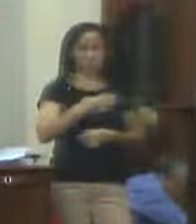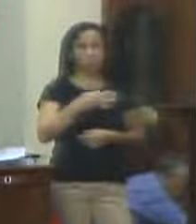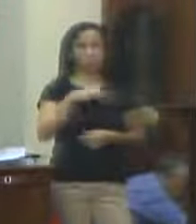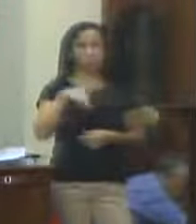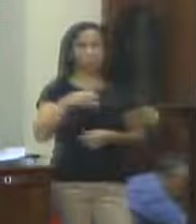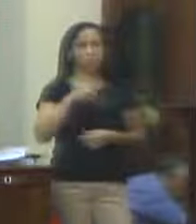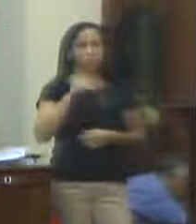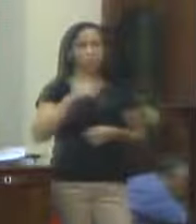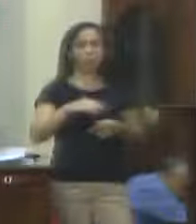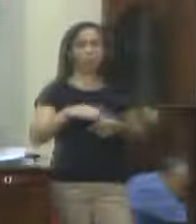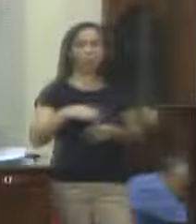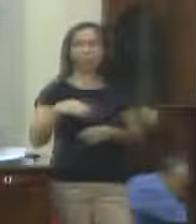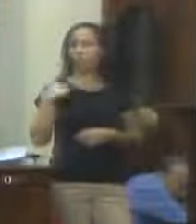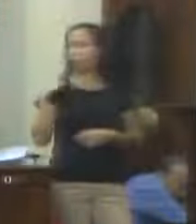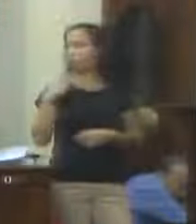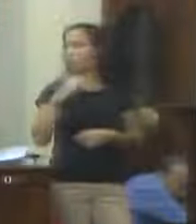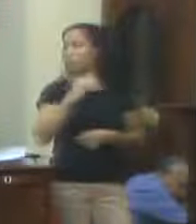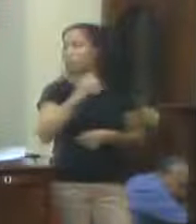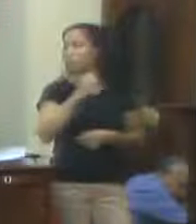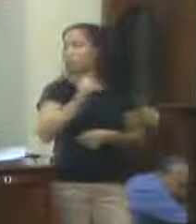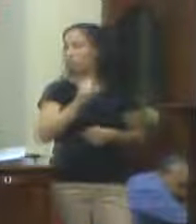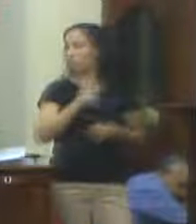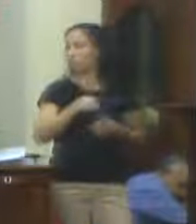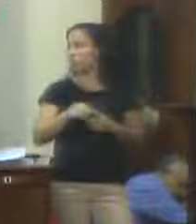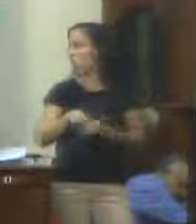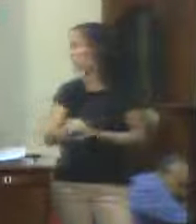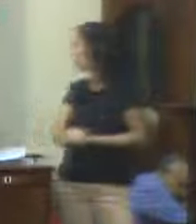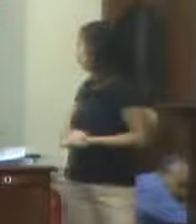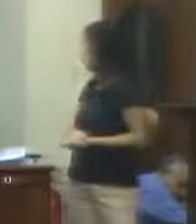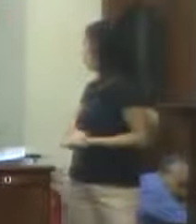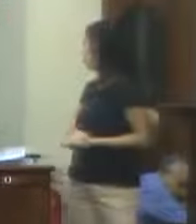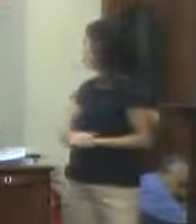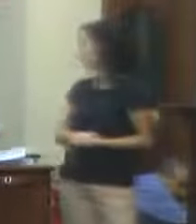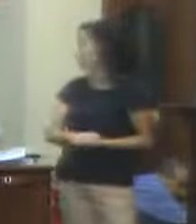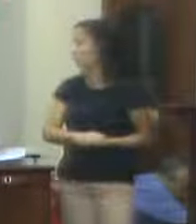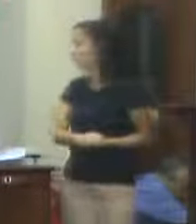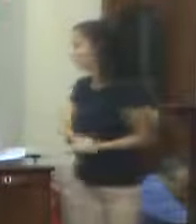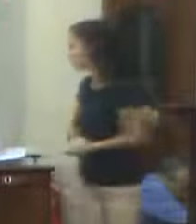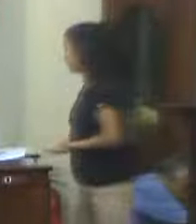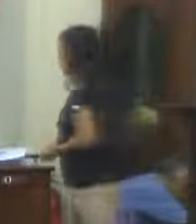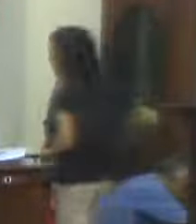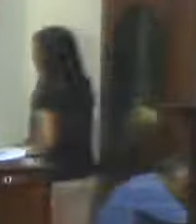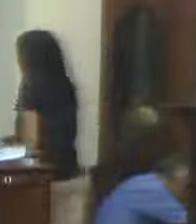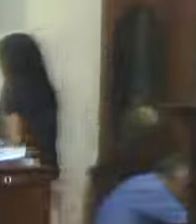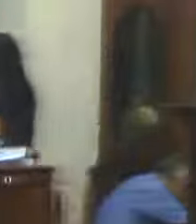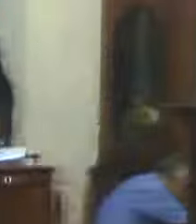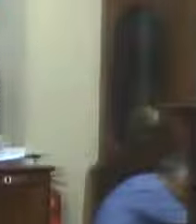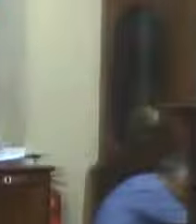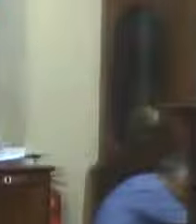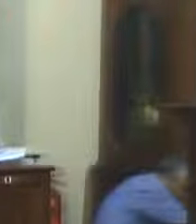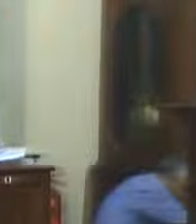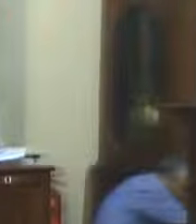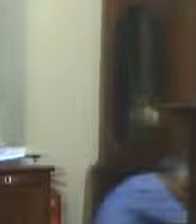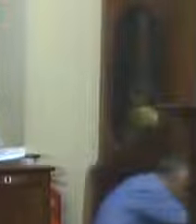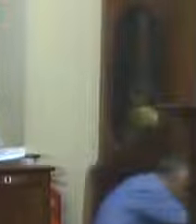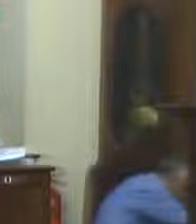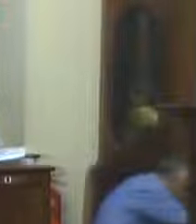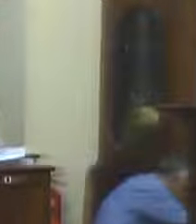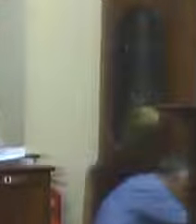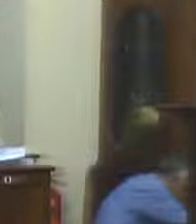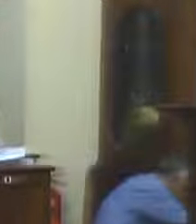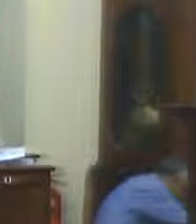o vereador Celcinho do Bar. Tudo bem, Celcinho. Indicação número 108, senhor presidente da Câmara,